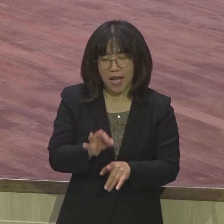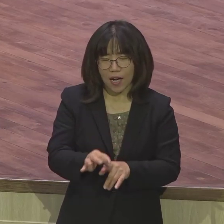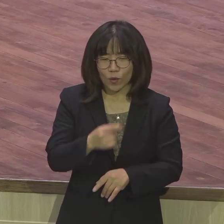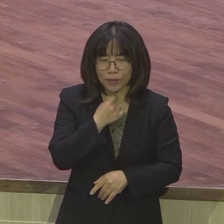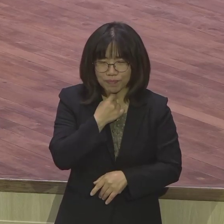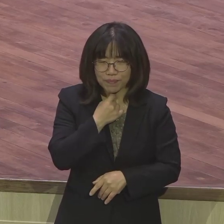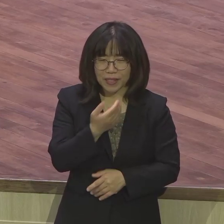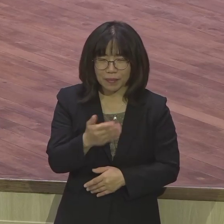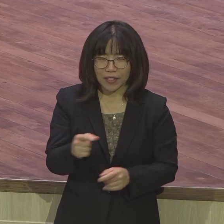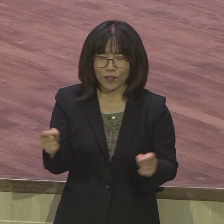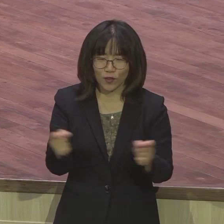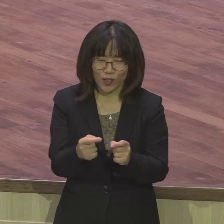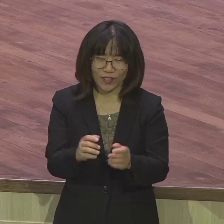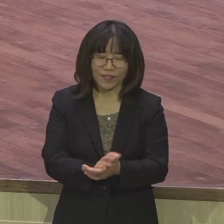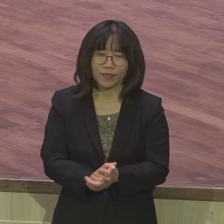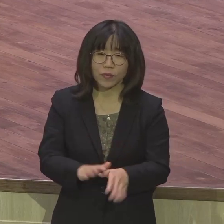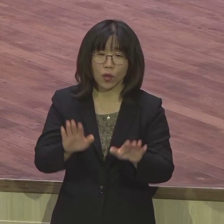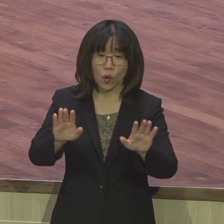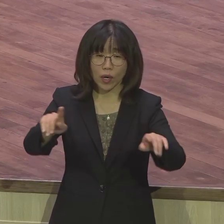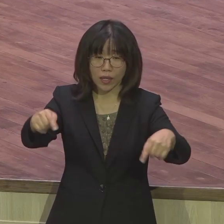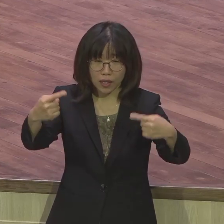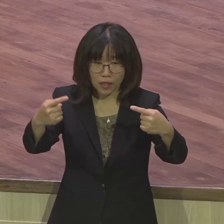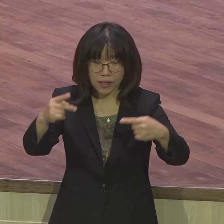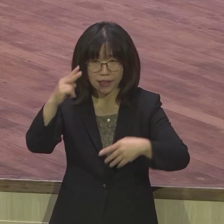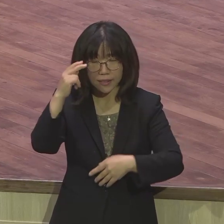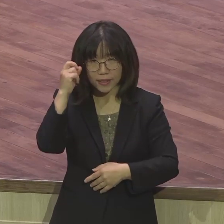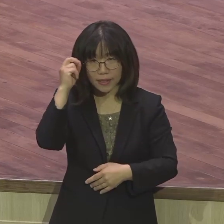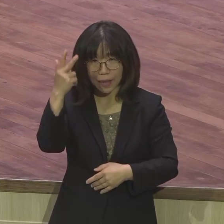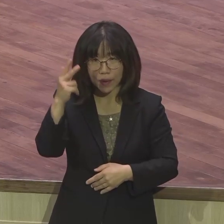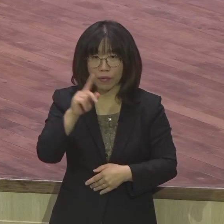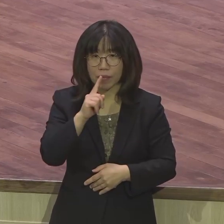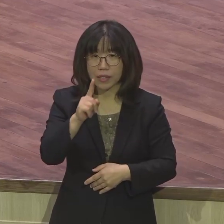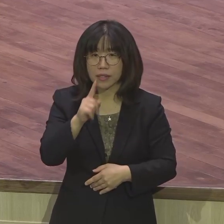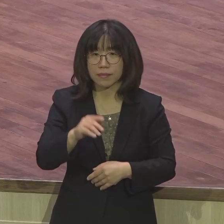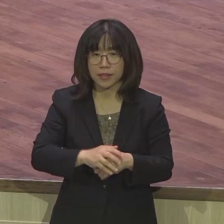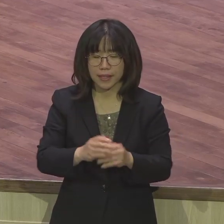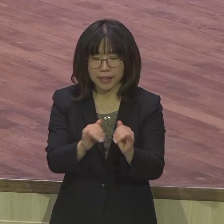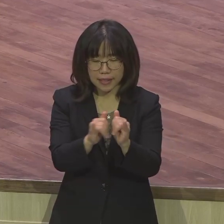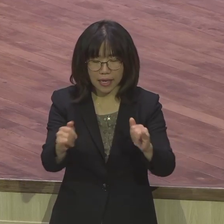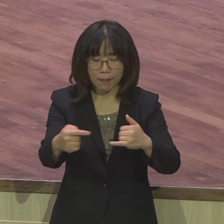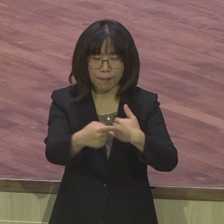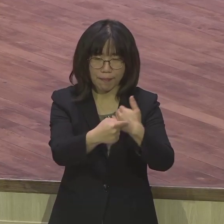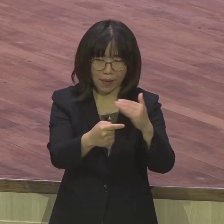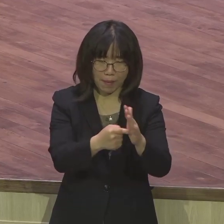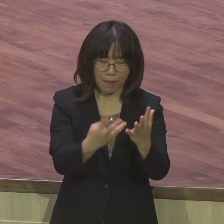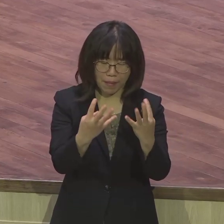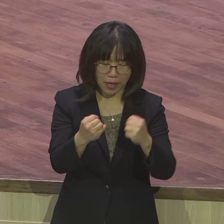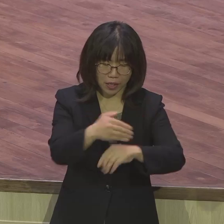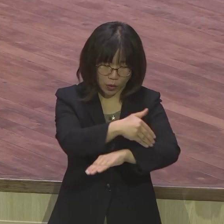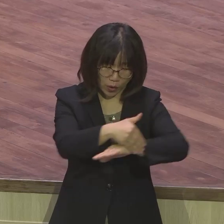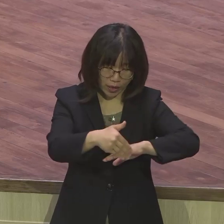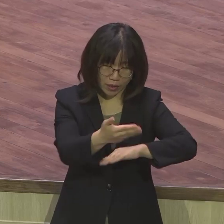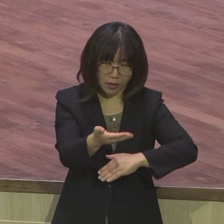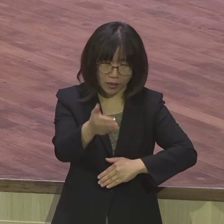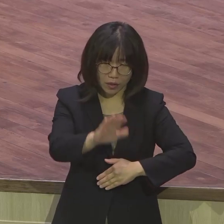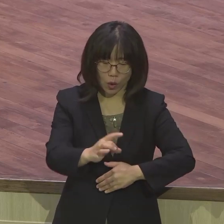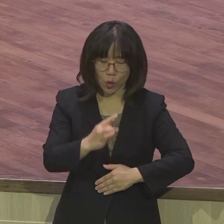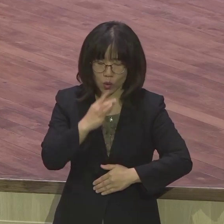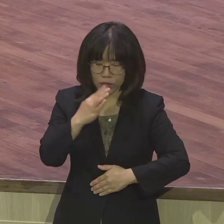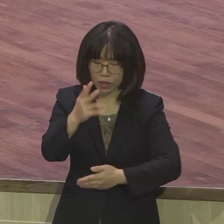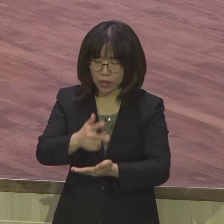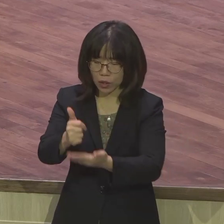여러분, 올해 말씀처럼 잠언 19장 21절에 보면 사람의 마음에는 많은 계획이 있어도 오직 여호와의 뜻만이 완전히